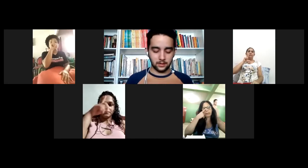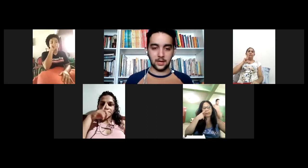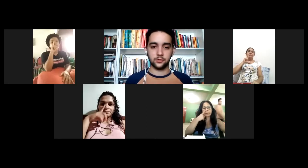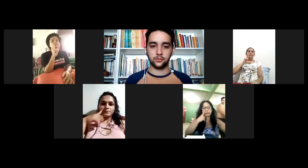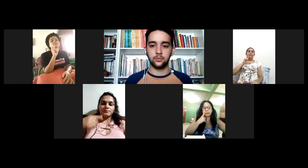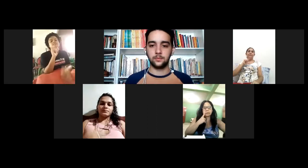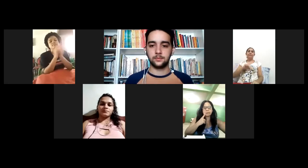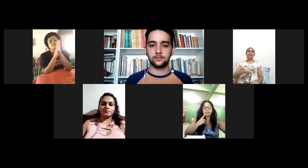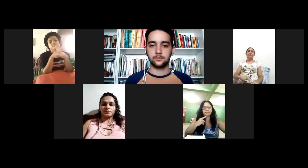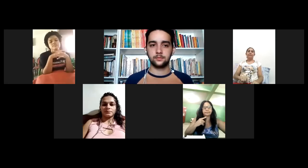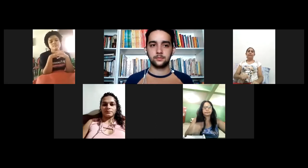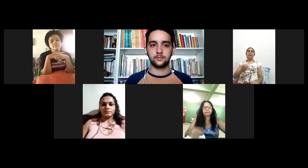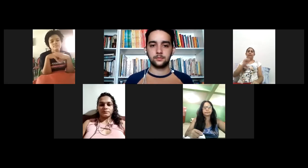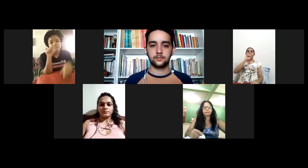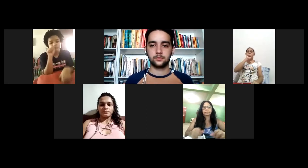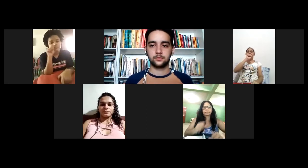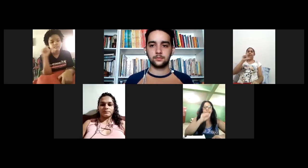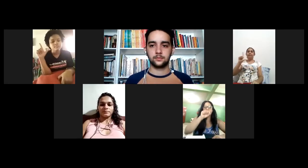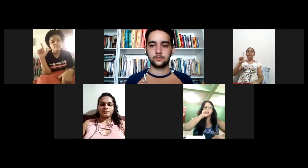certo? Azul,